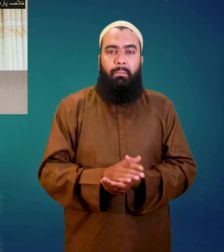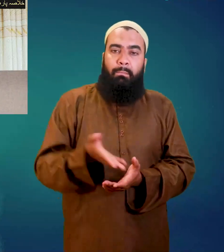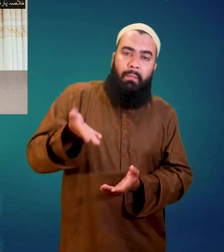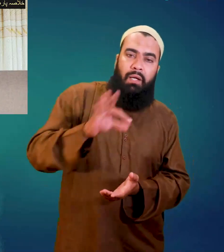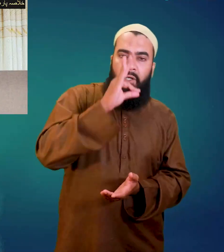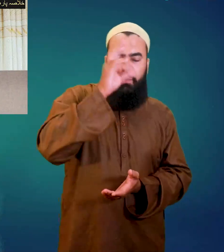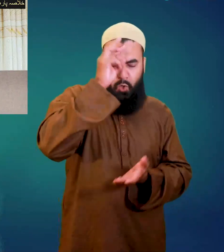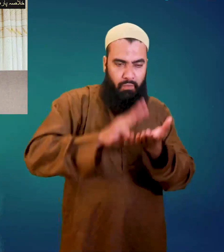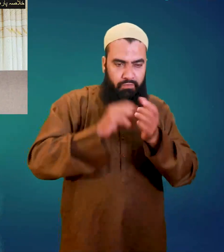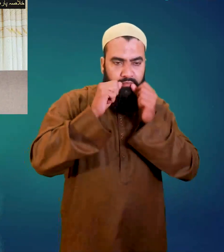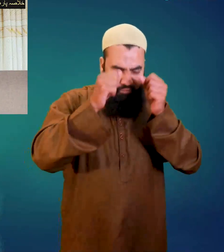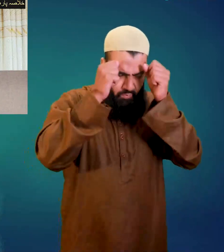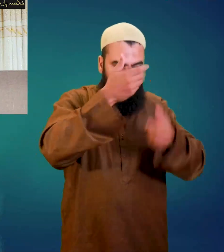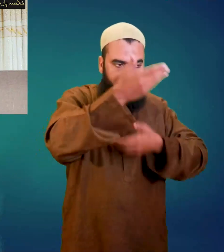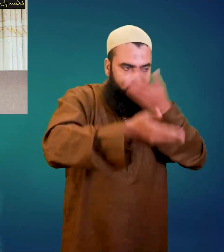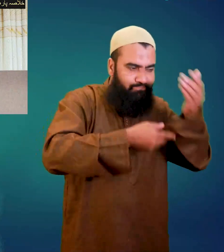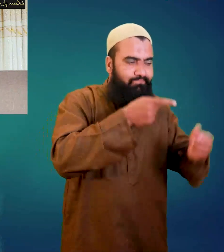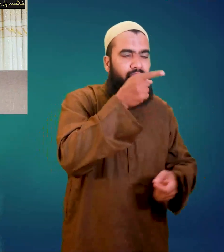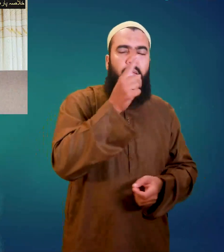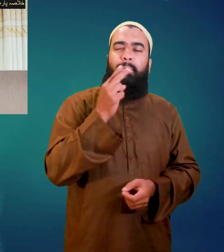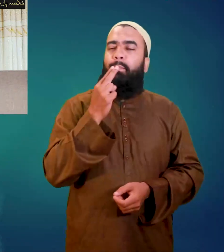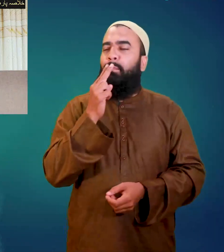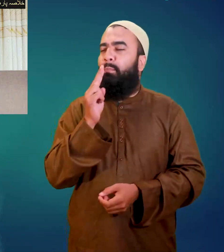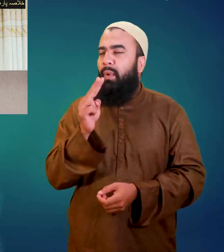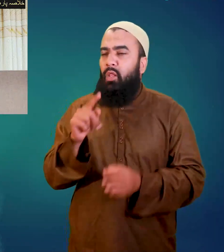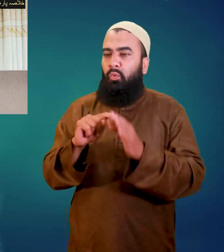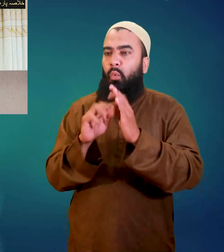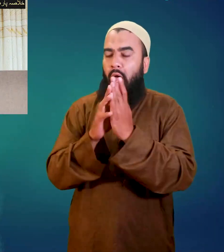ہے، اس قدر اس کے اندر اثر اور طاقت ہے۔